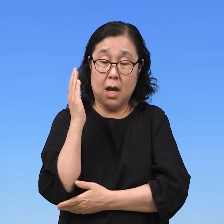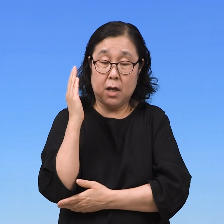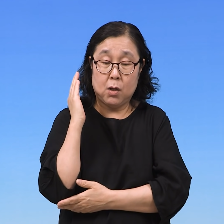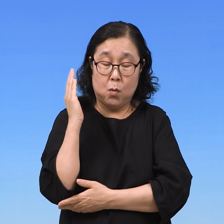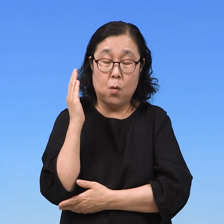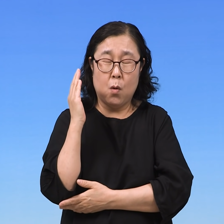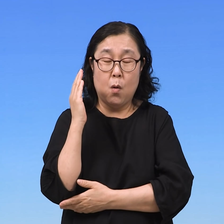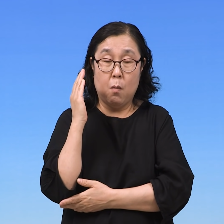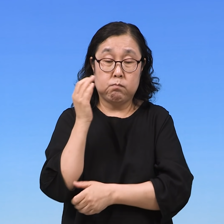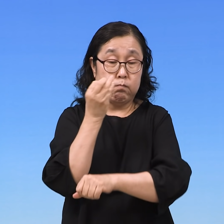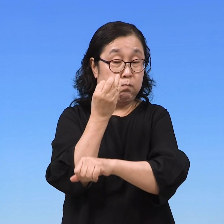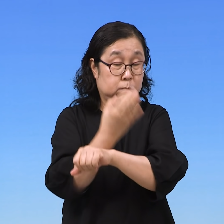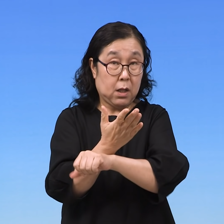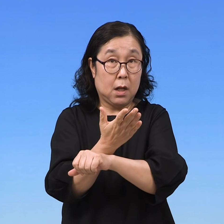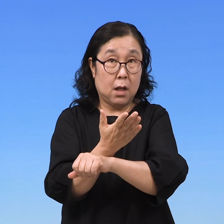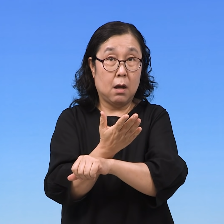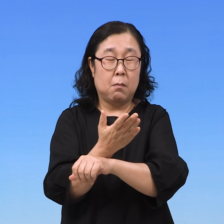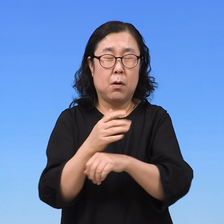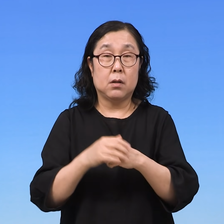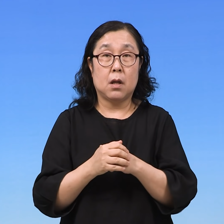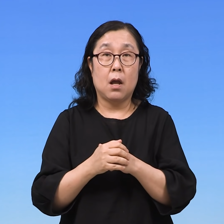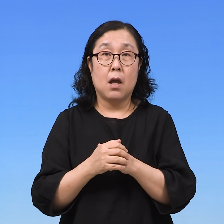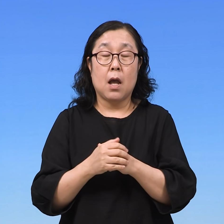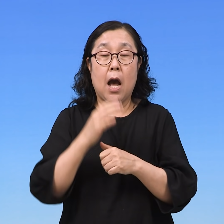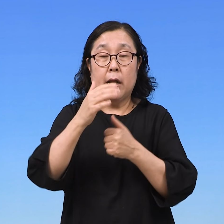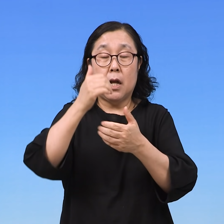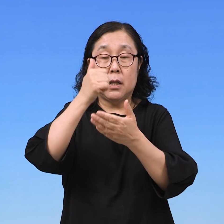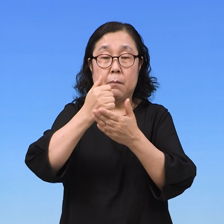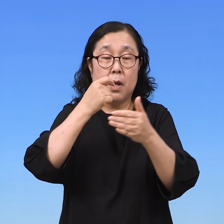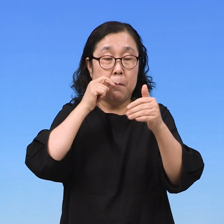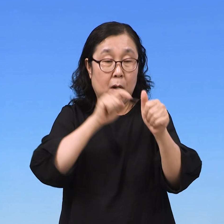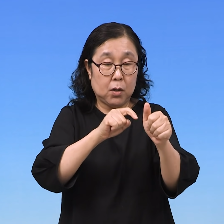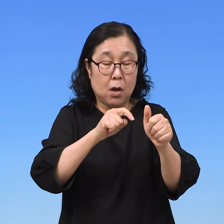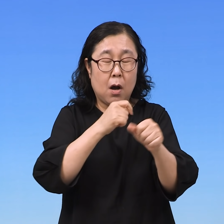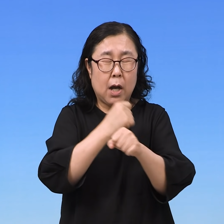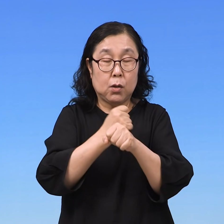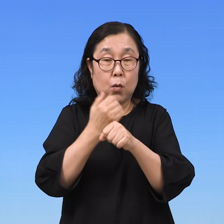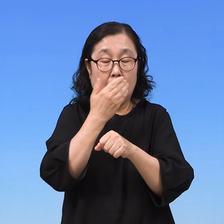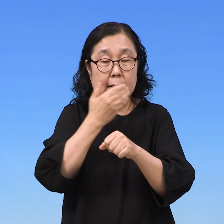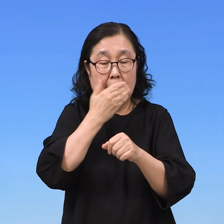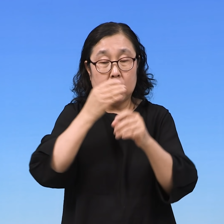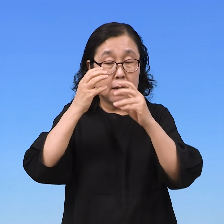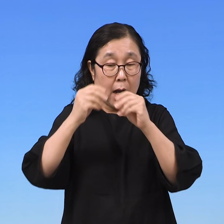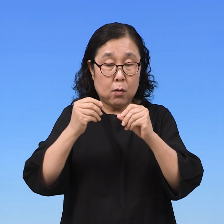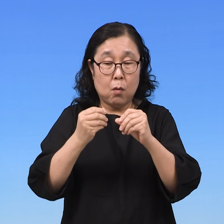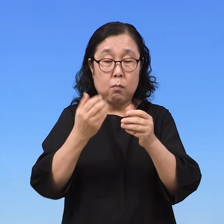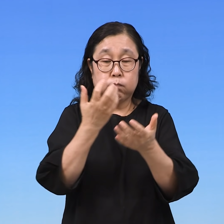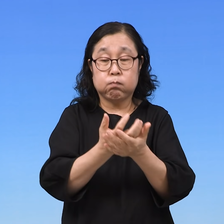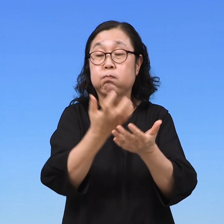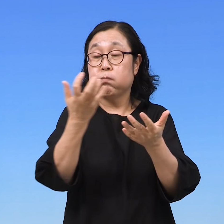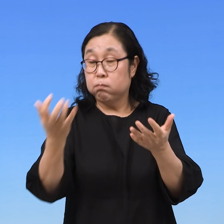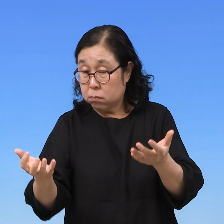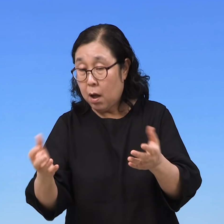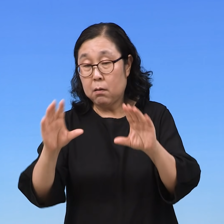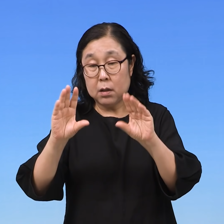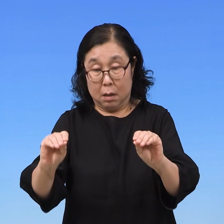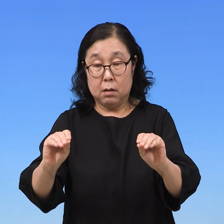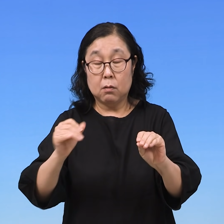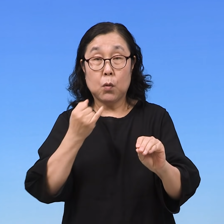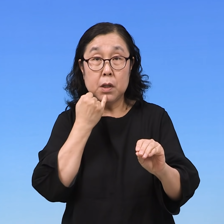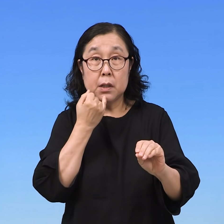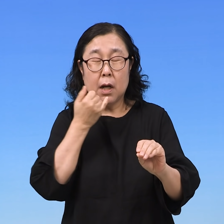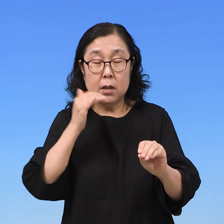거 아닙니까? 갈대아 우르 있을 때 하나님이 가나안으로 가라고 명하셨고 가나안으로 갔다. 그러면 되는 걸